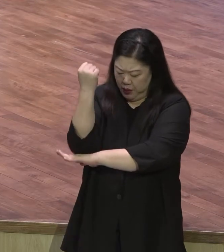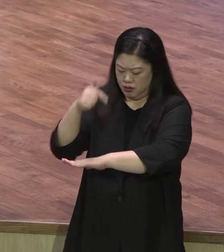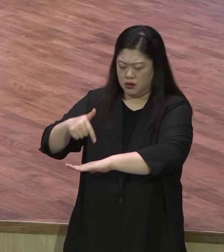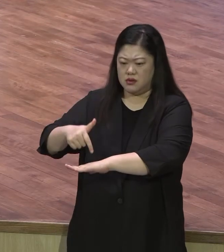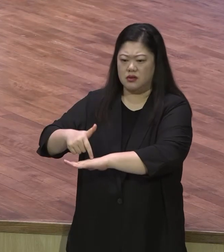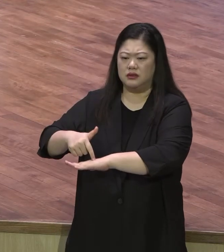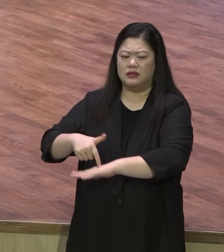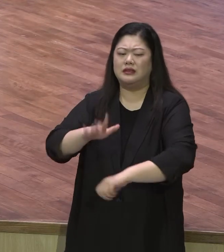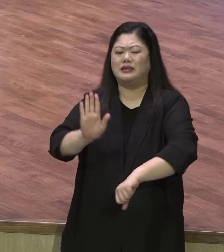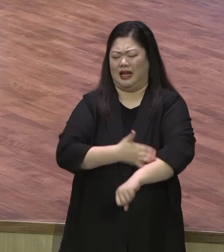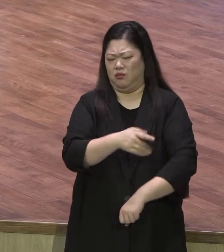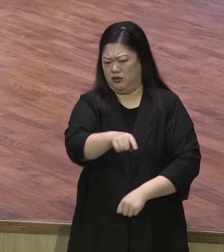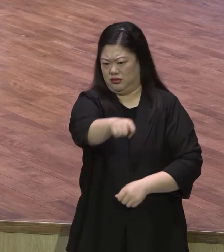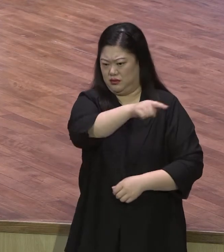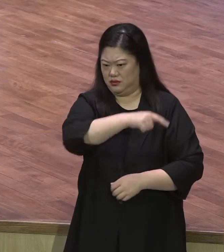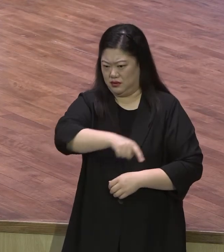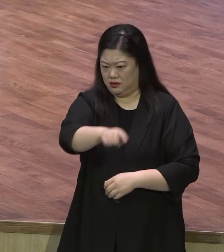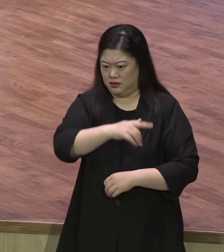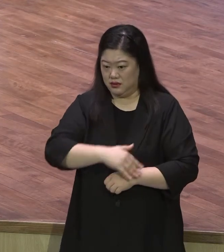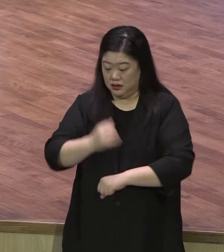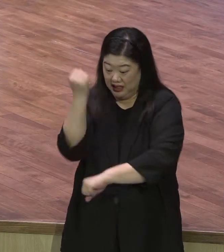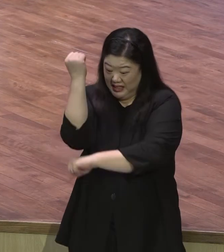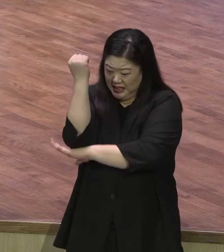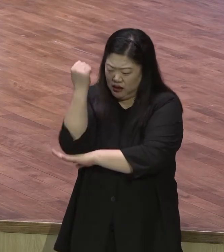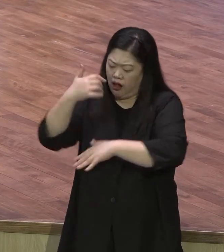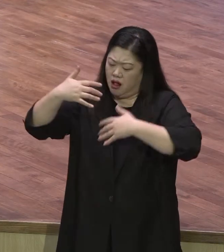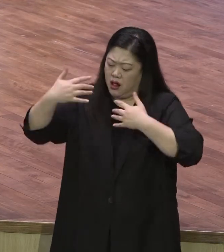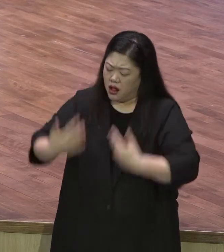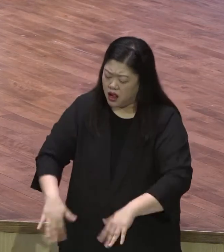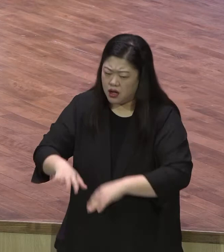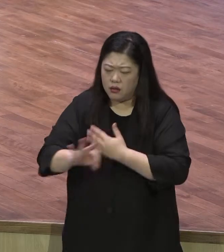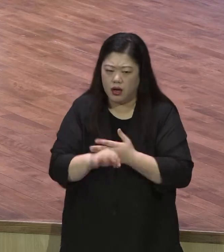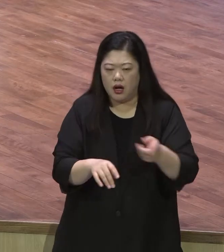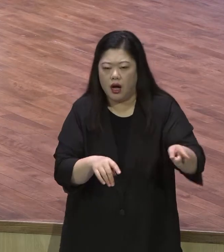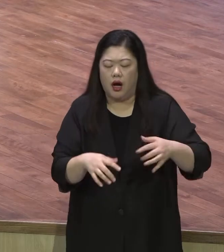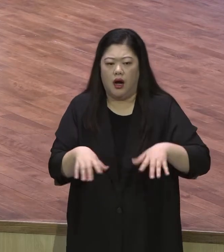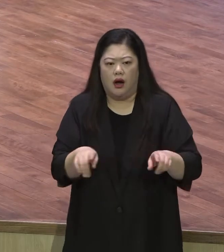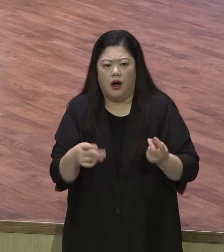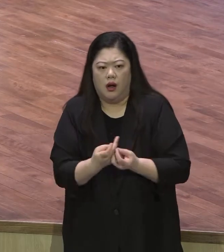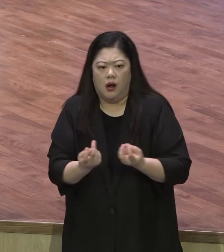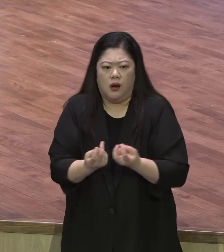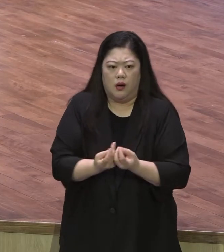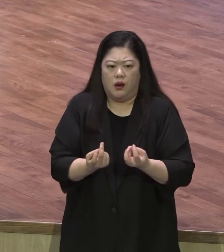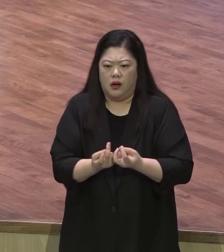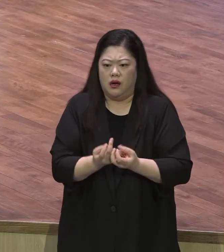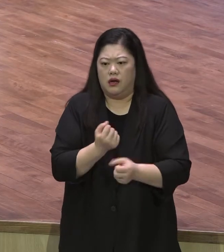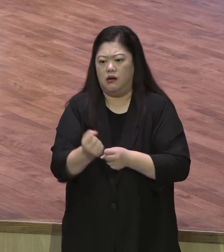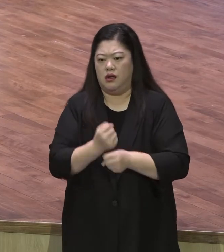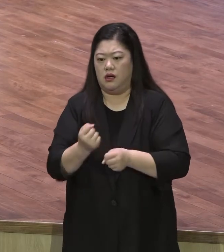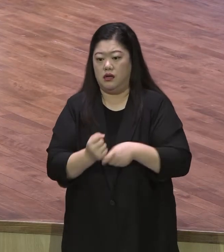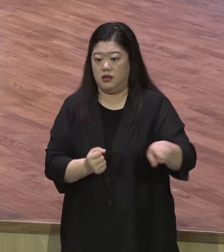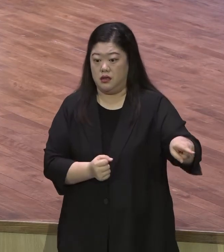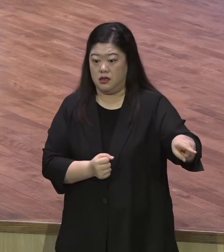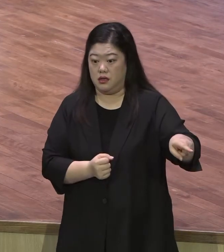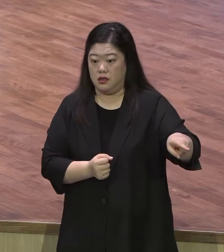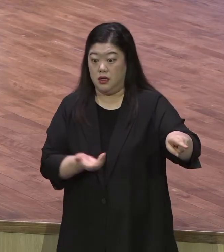인생 기초가 전부 다 모래위에 지은 집 우리가